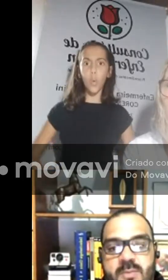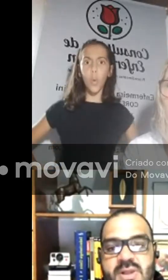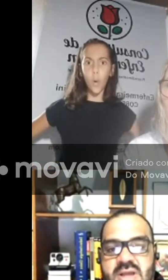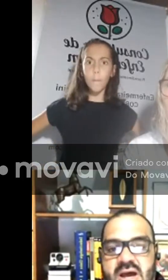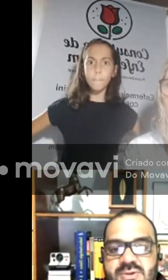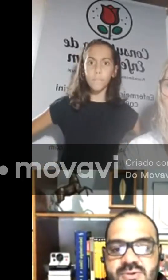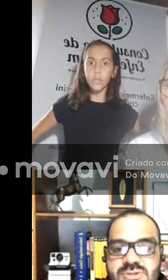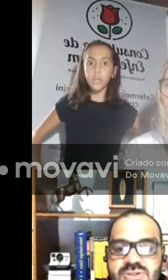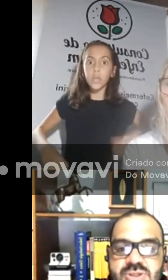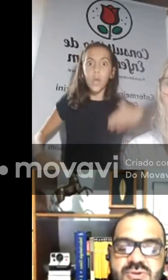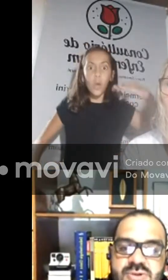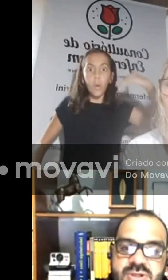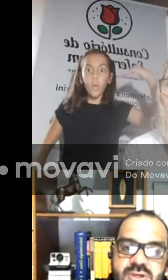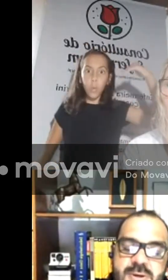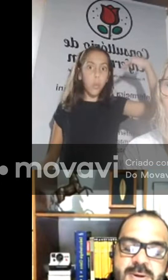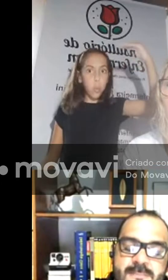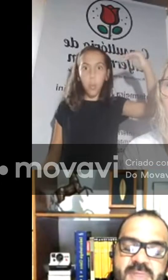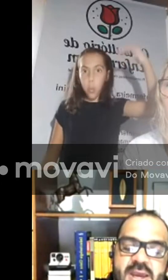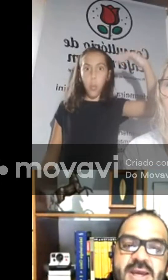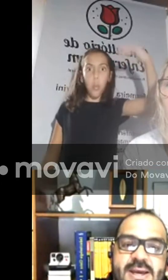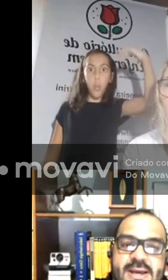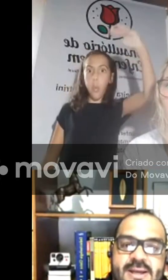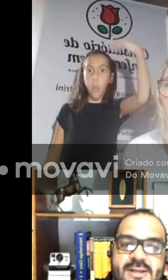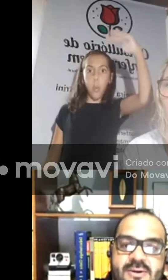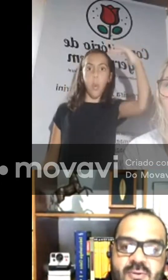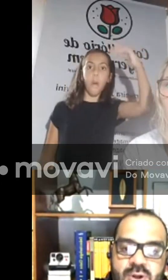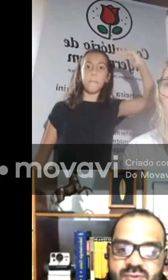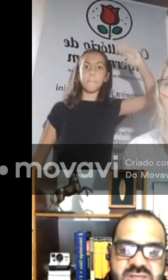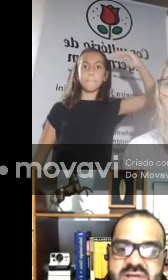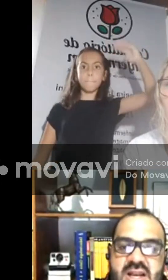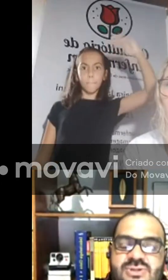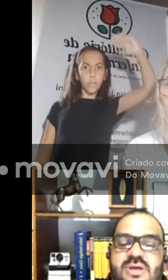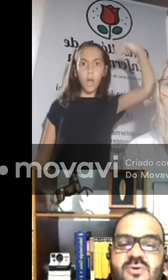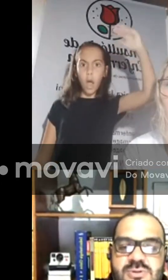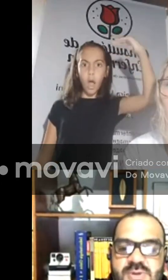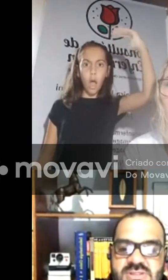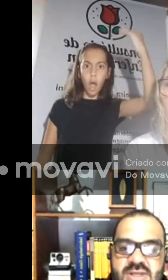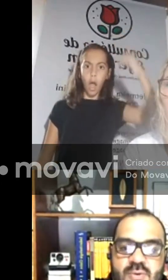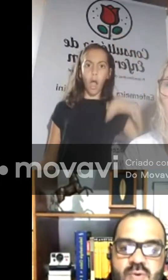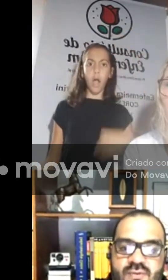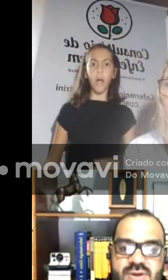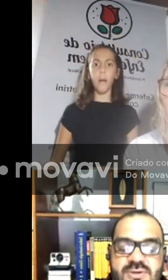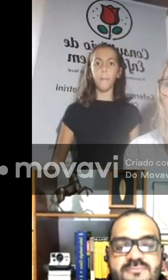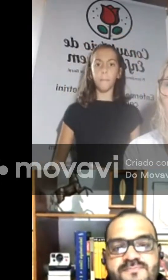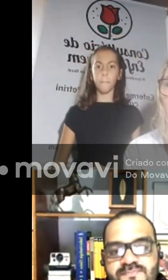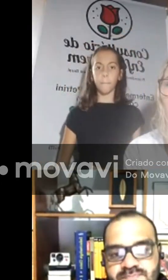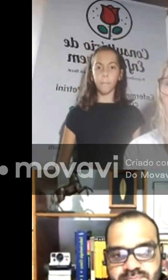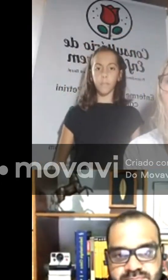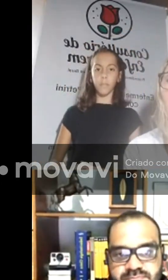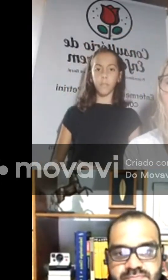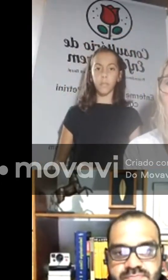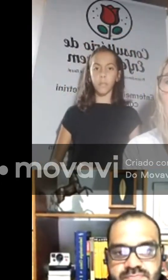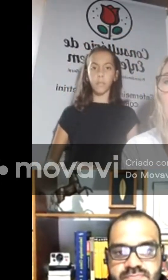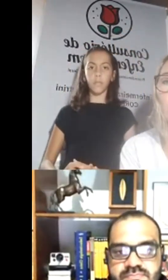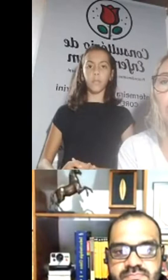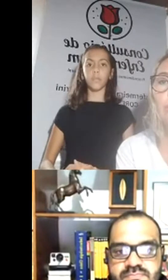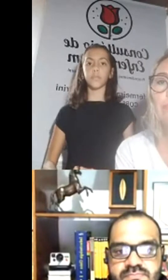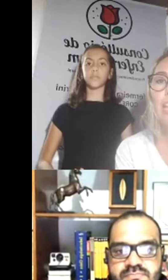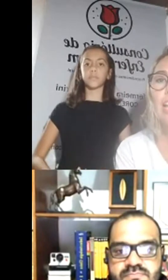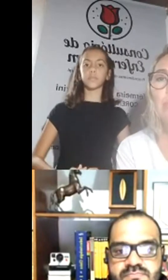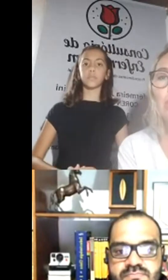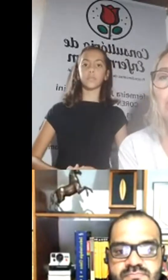bem aumentado no sentido de quando você está relacionado a essa obesidade com o Covid.